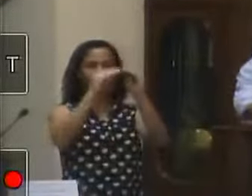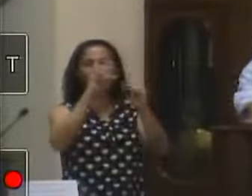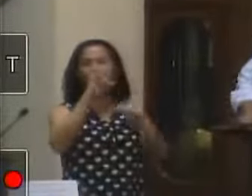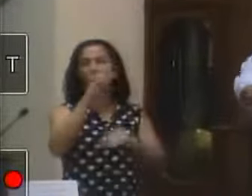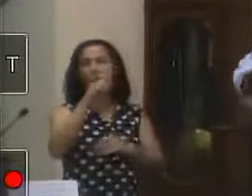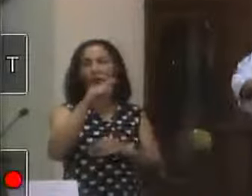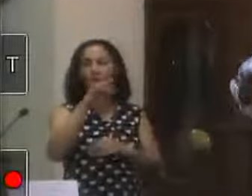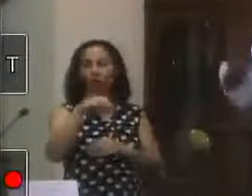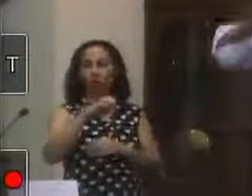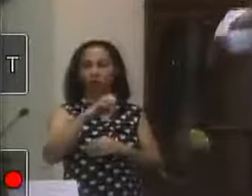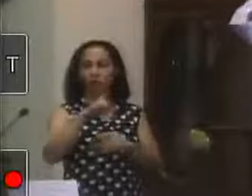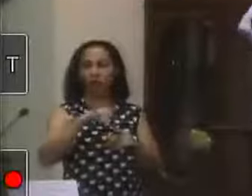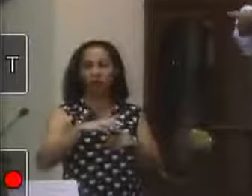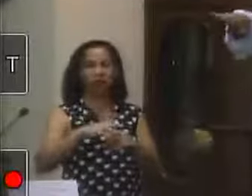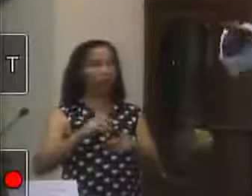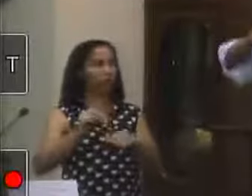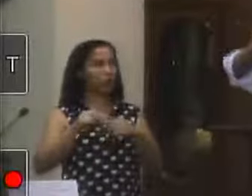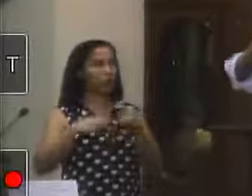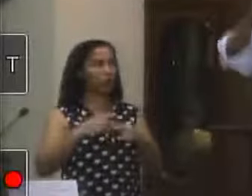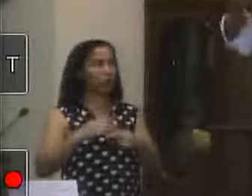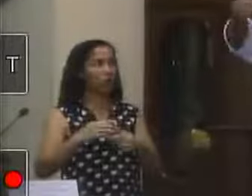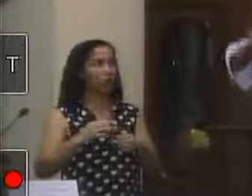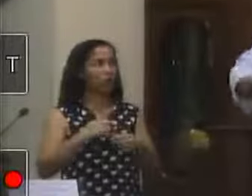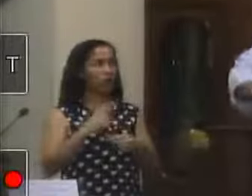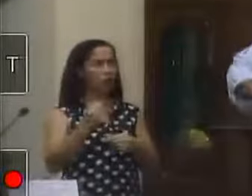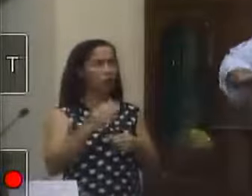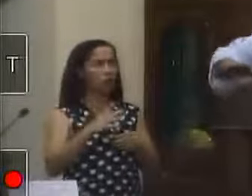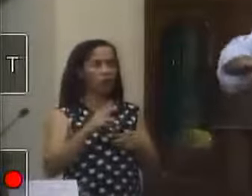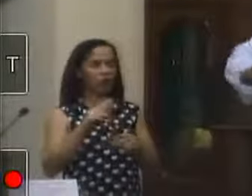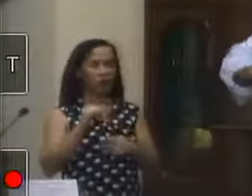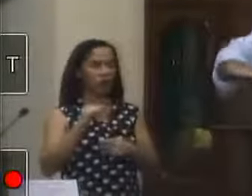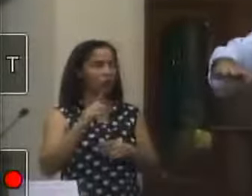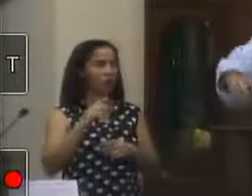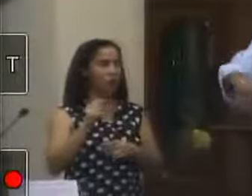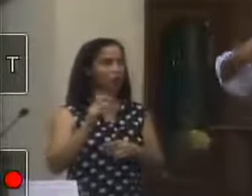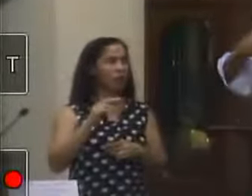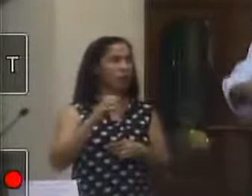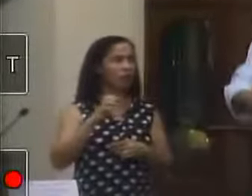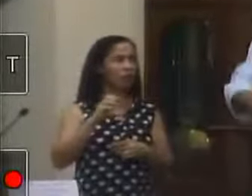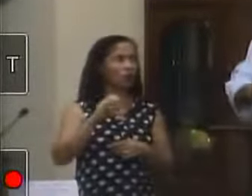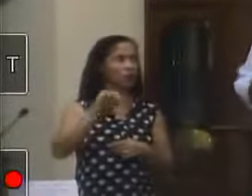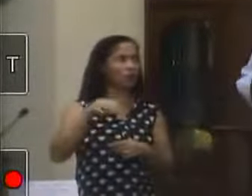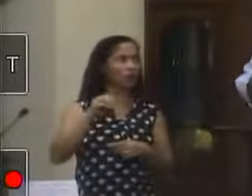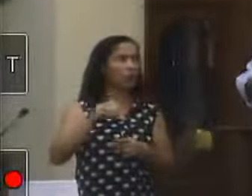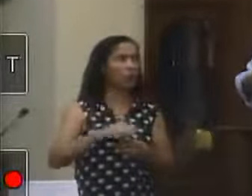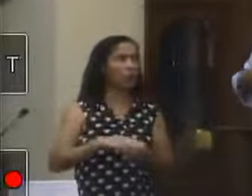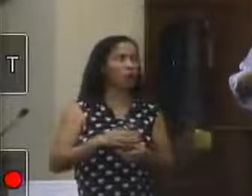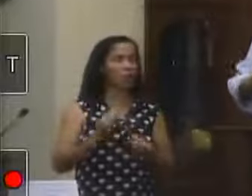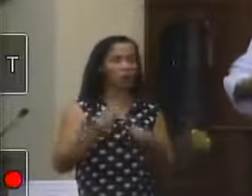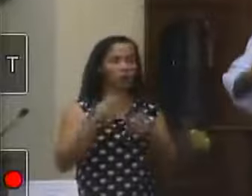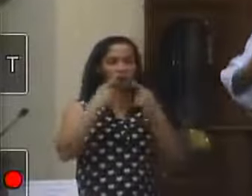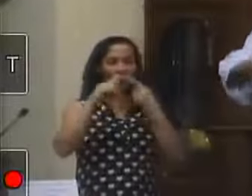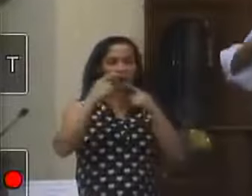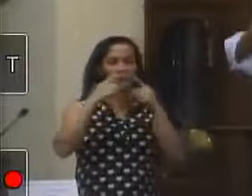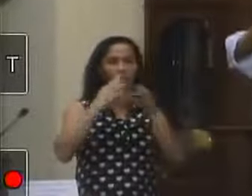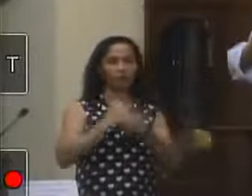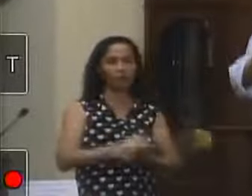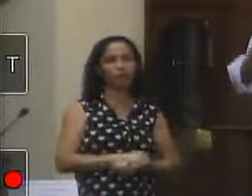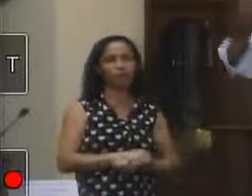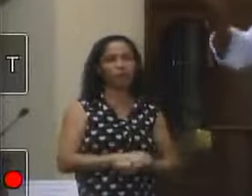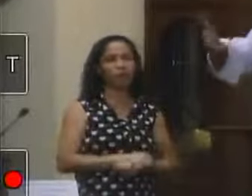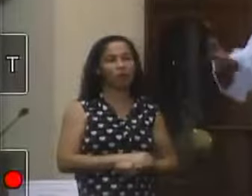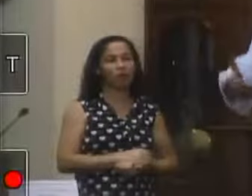aquele onde amassou ali, e o túnel. A saída em direção ao vilarejo tem um trecho grande ali, muita reclamação sobre isso. Então, a gente tem que